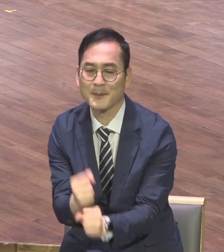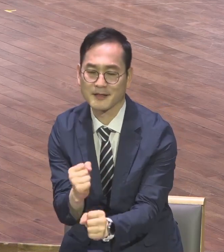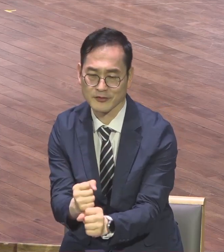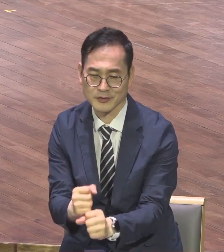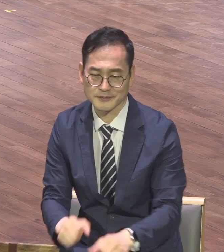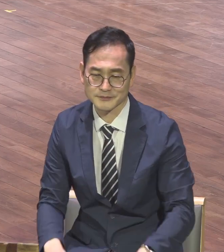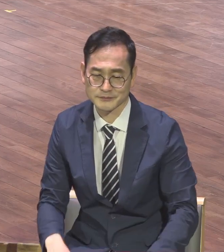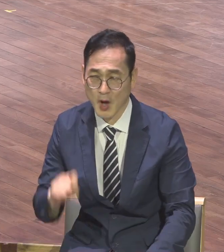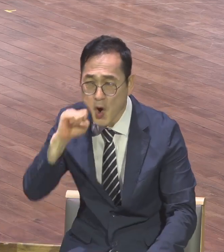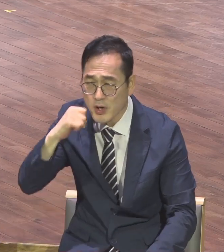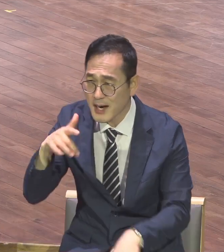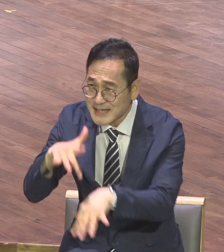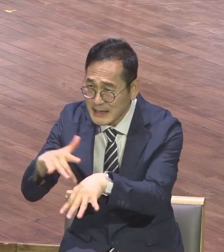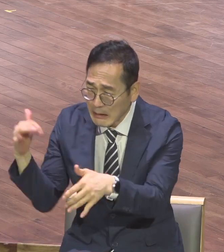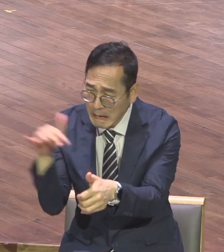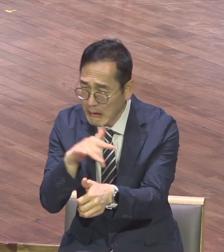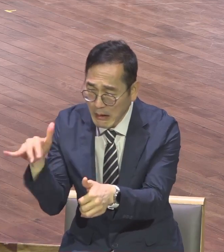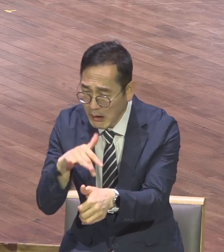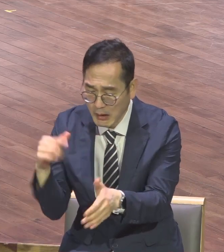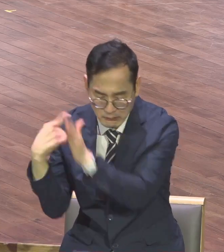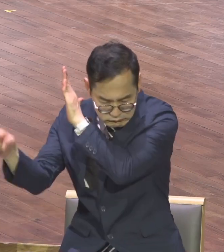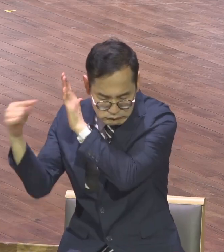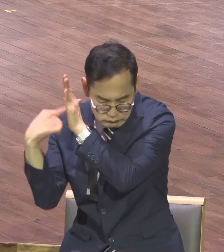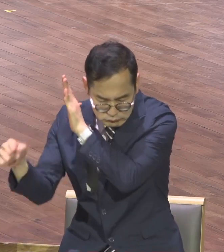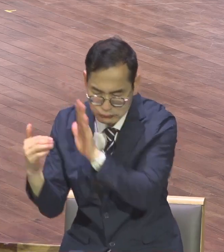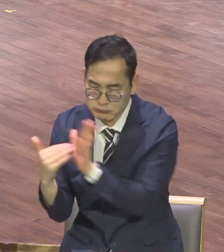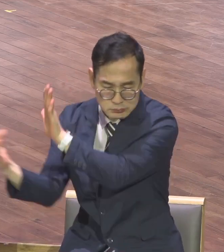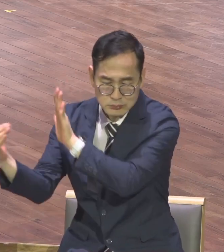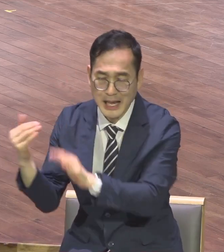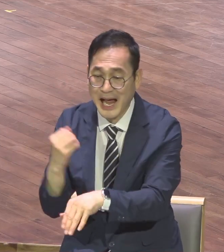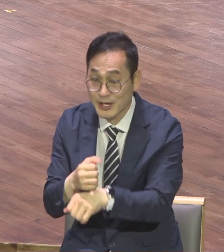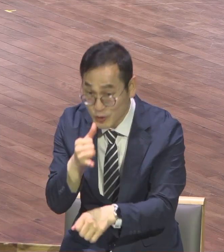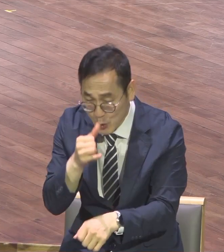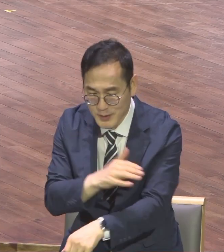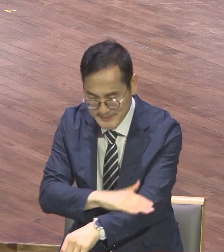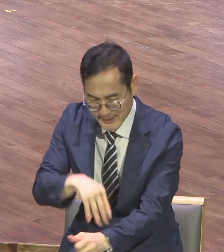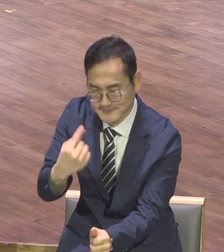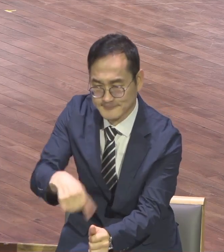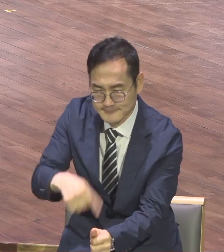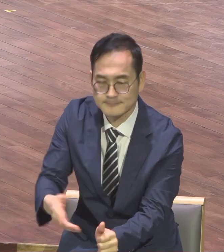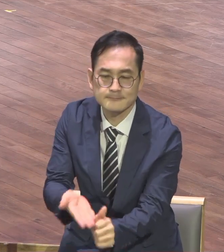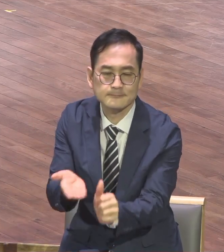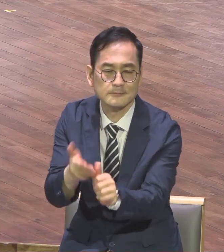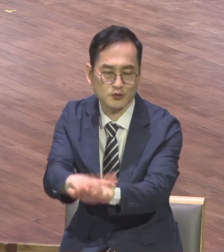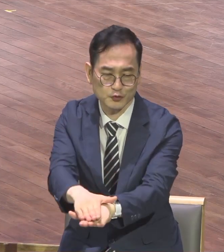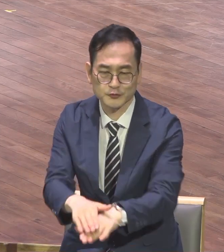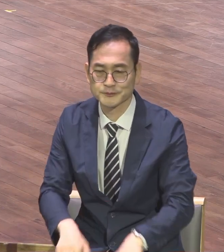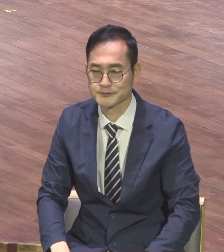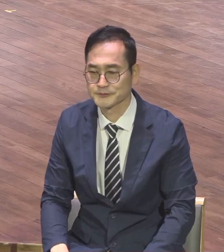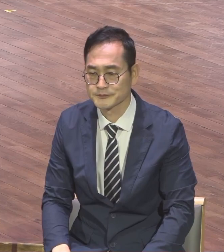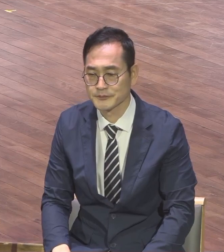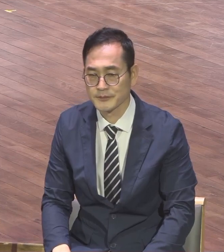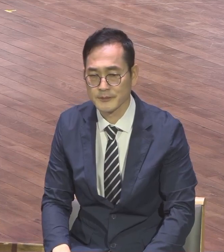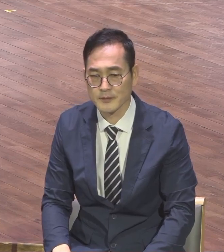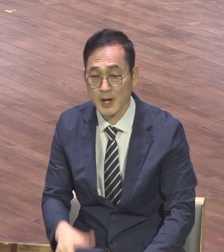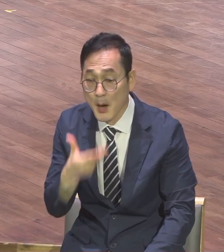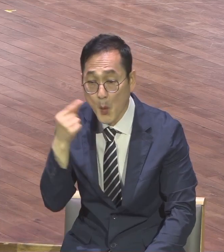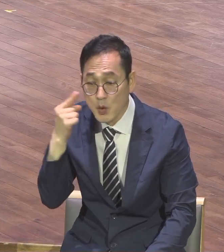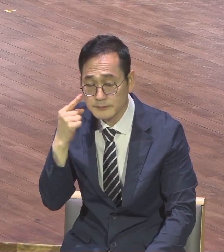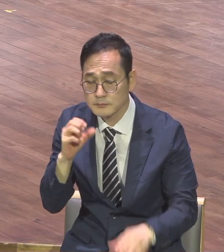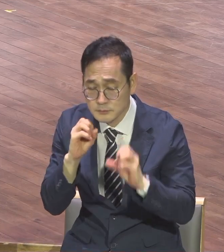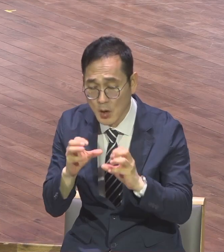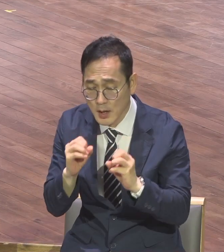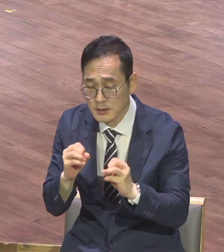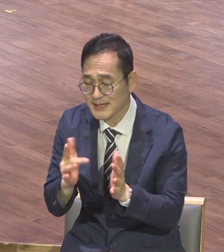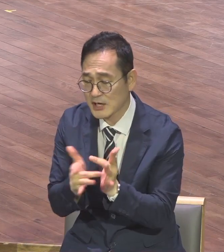있도록 만들어주는 것. 사도 바울은 이렇게 선교 여정을 진행하면서 자신이 복음을 선포했던